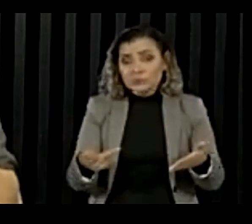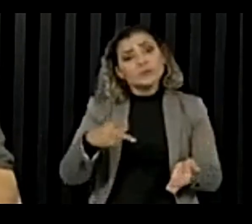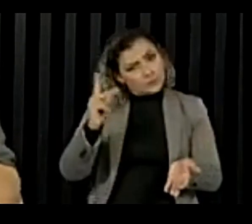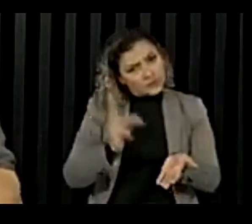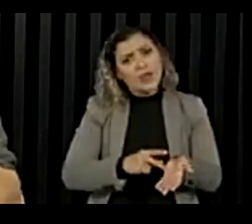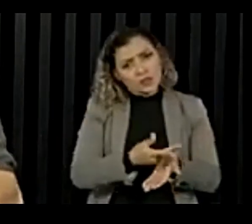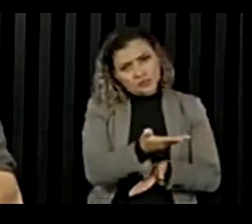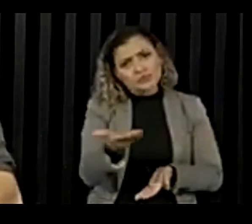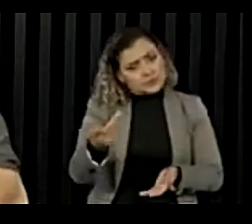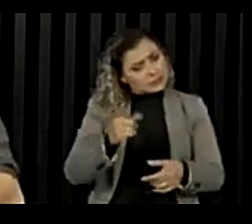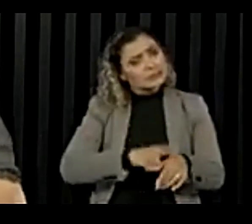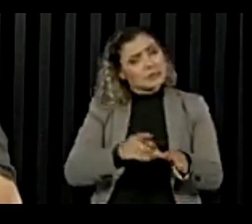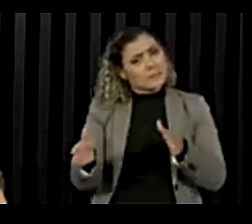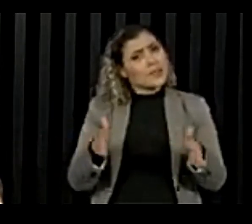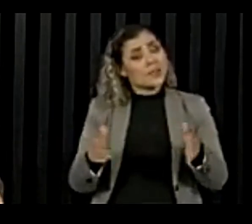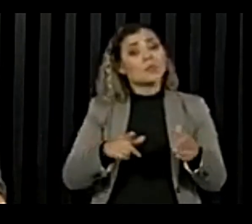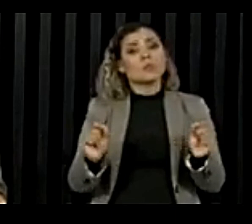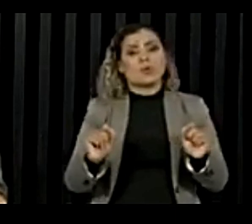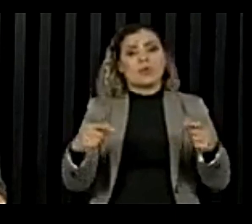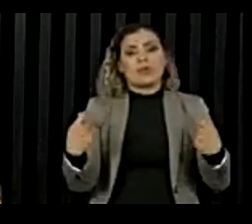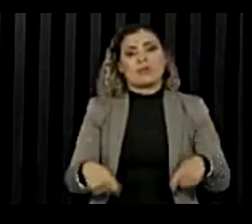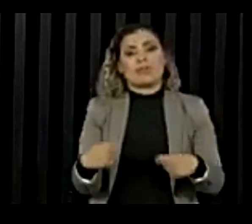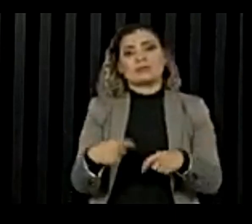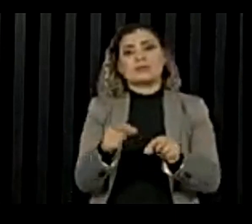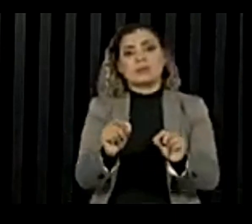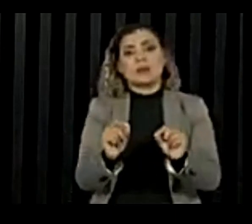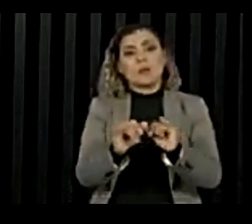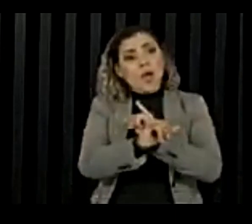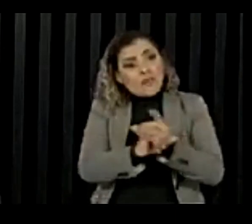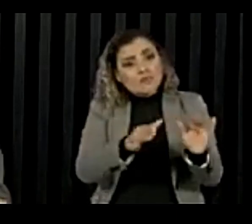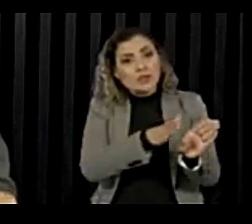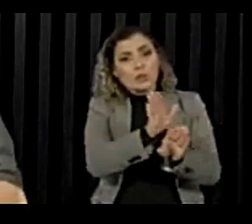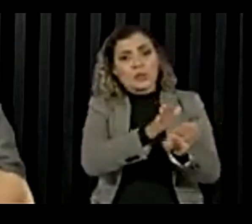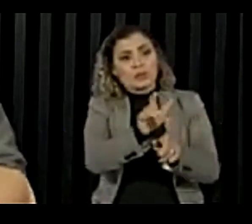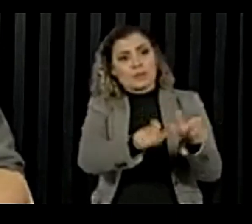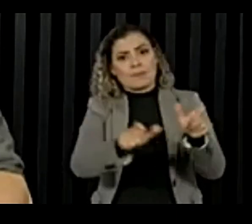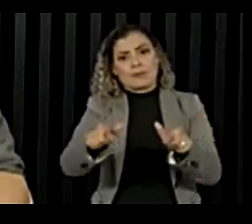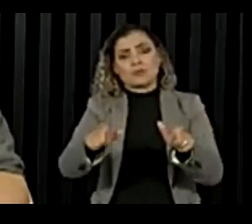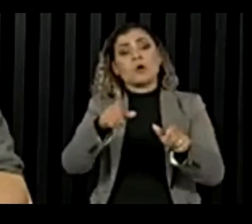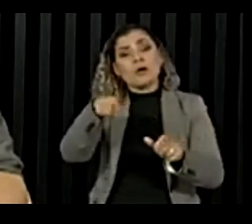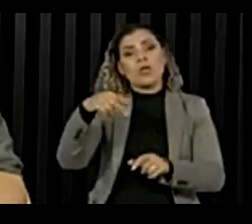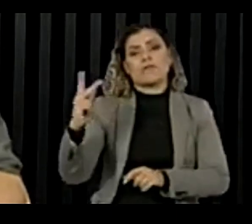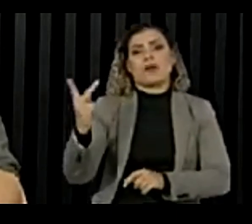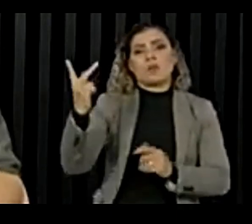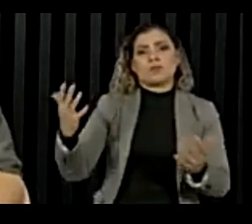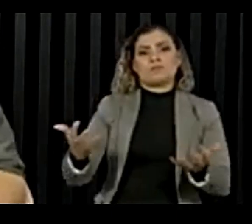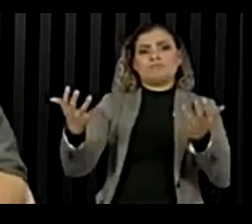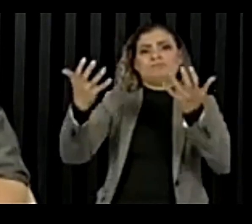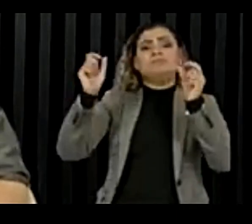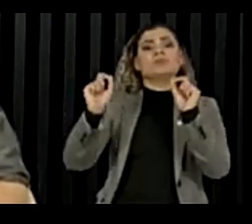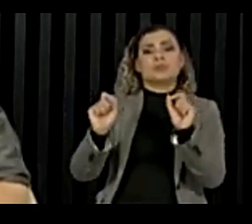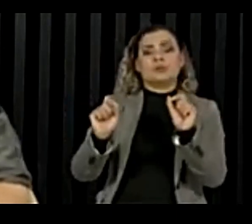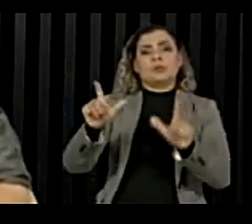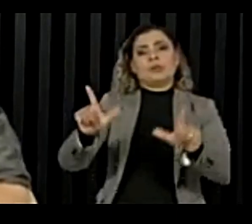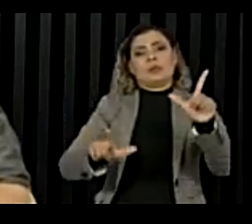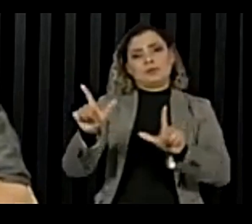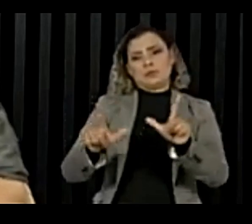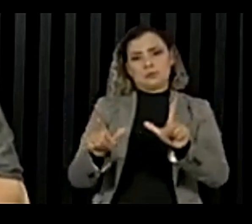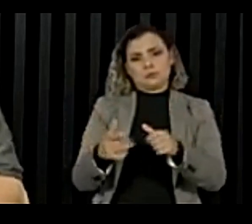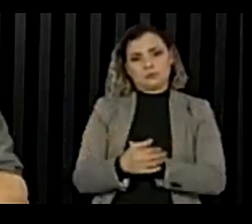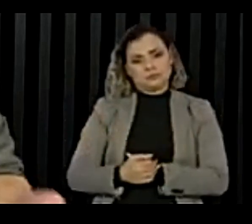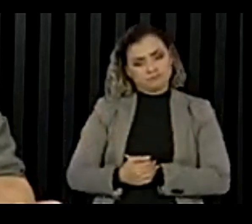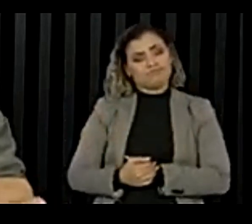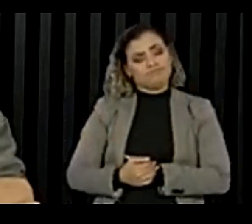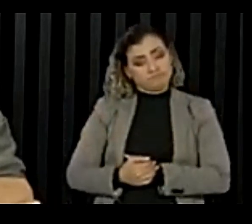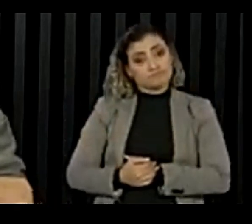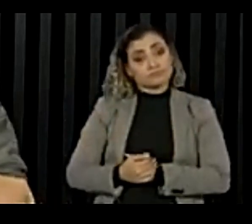que a gente esteja vivendo um momento onde seja necessário dizer para as pessoas valorizem a imprensa. É trágico a gente ter que